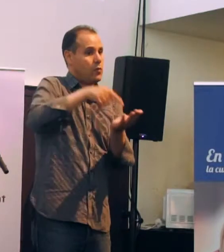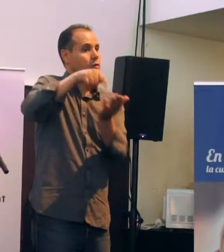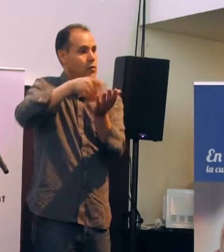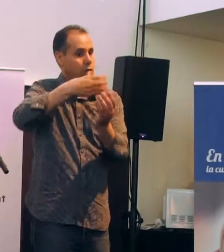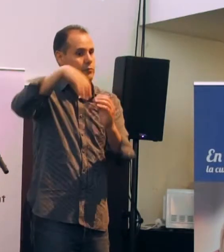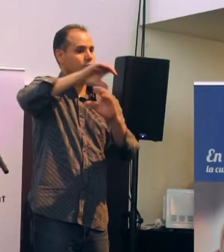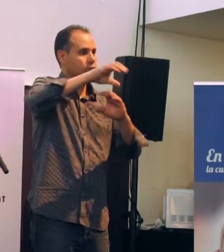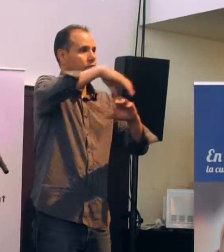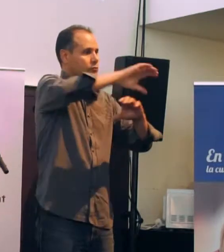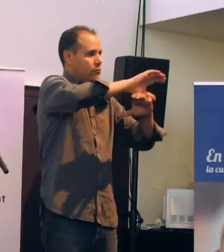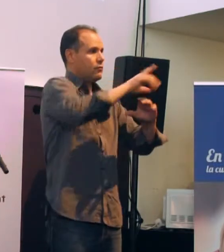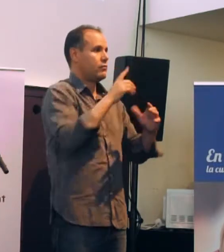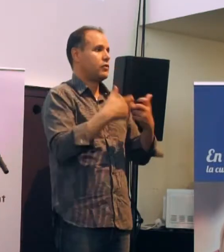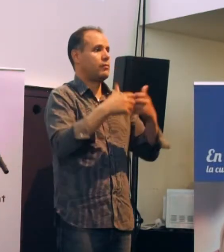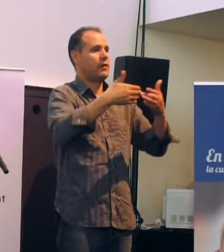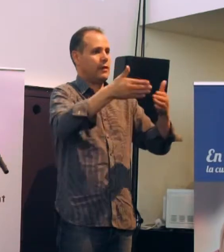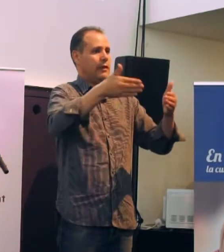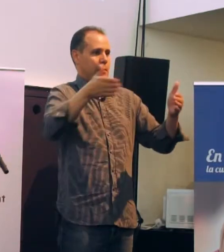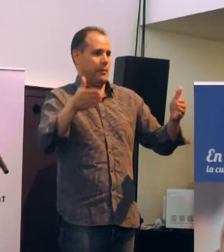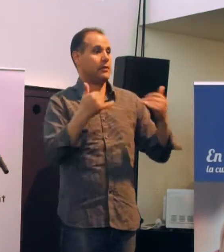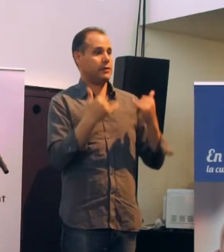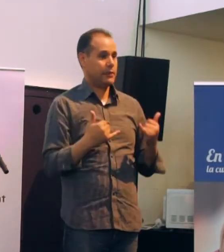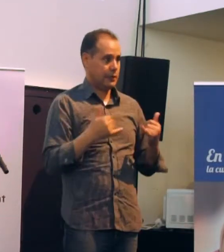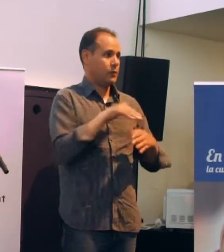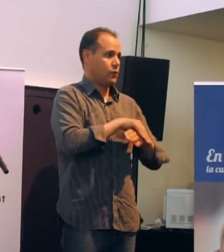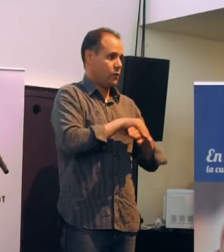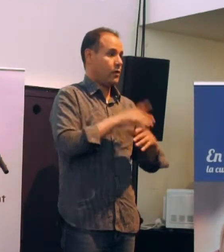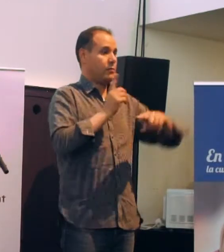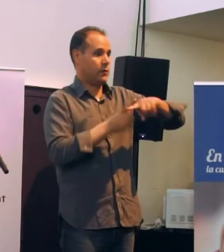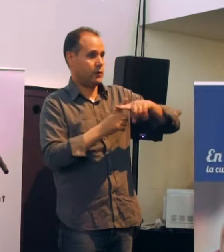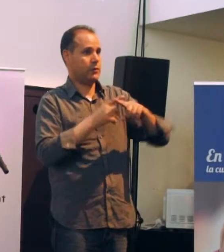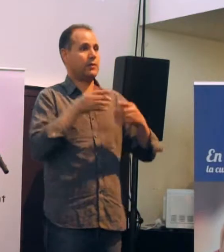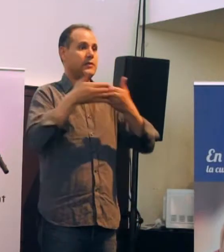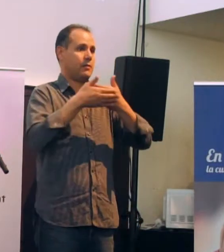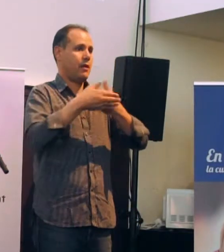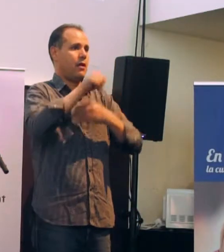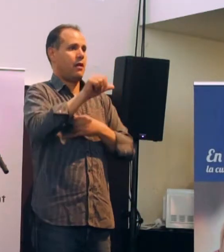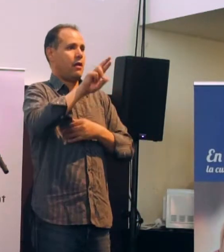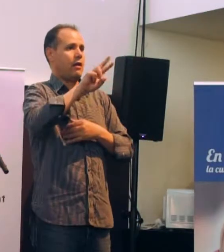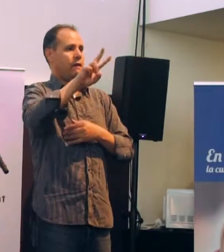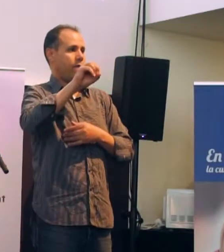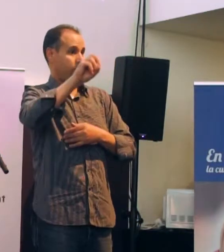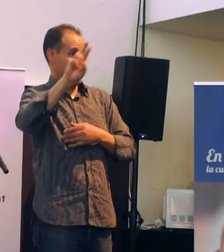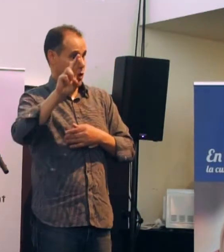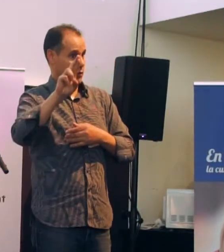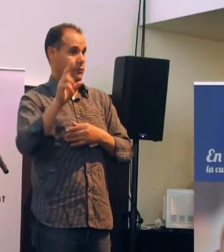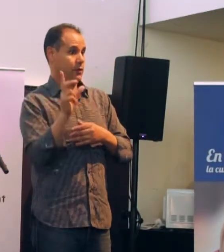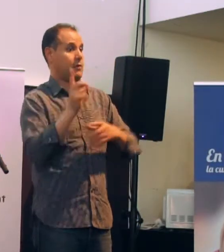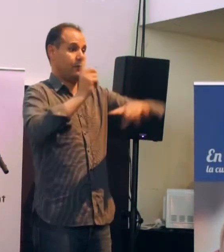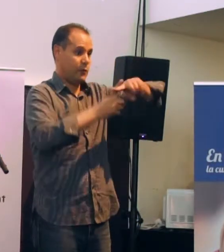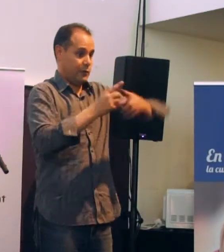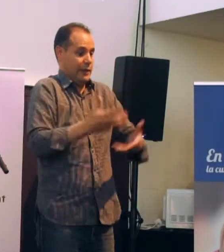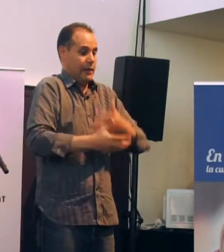qui accueillent nos programmes. Le TNB, qui nous accueille ce soir, bien évidemment, et le cinéma Arvor sont rejoints cette année par les Champs